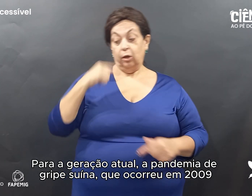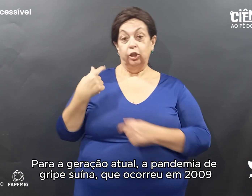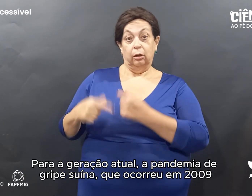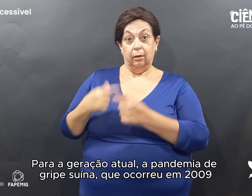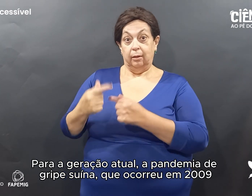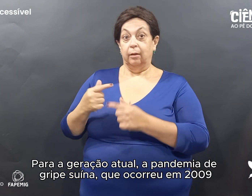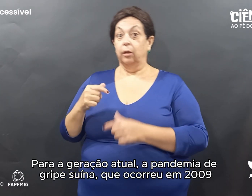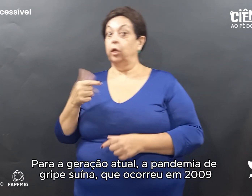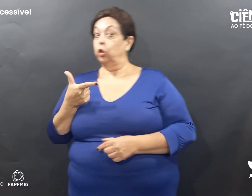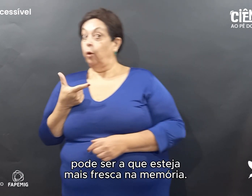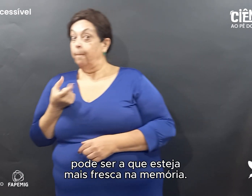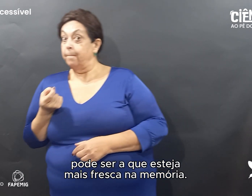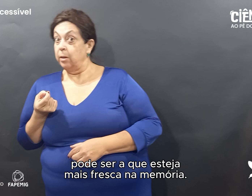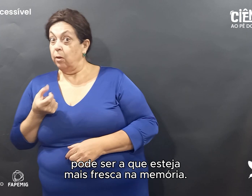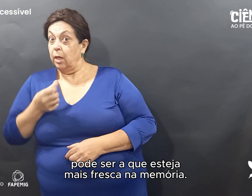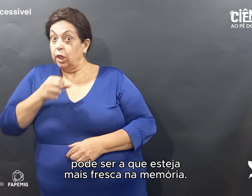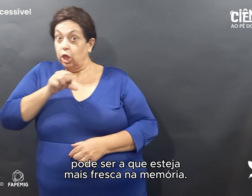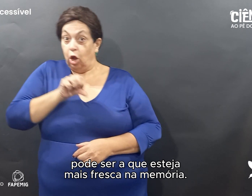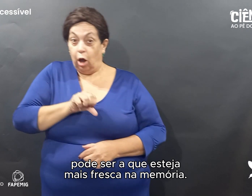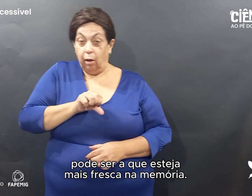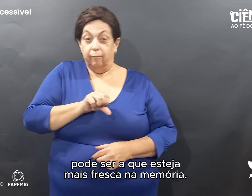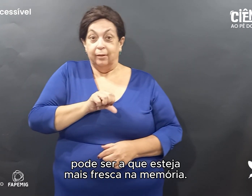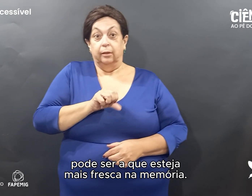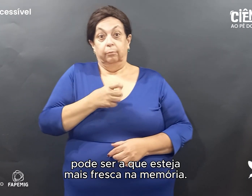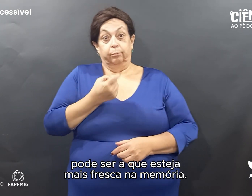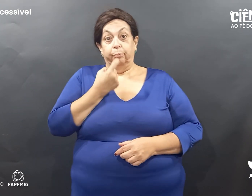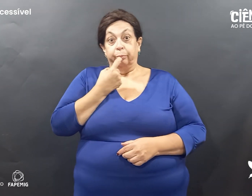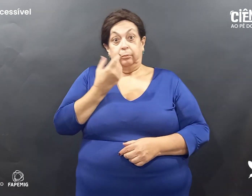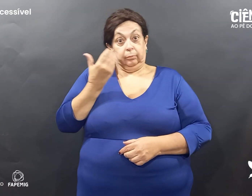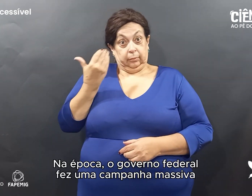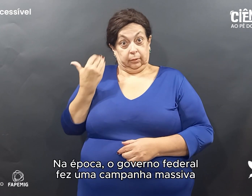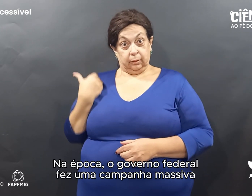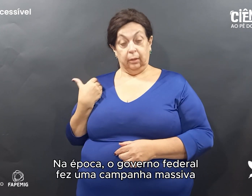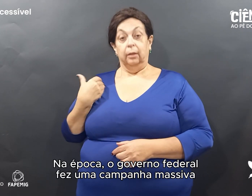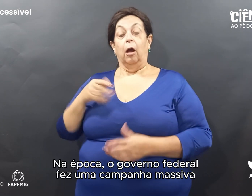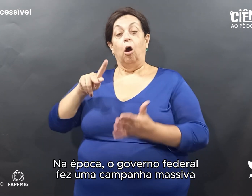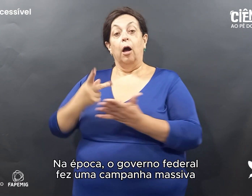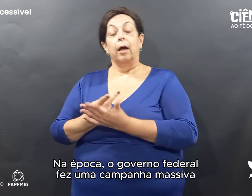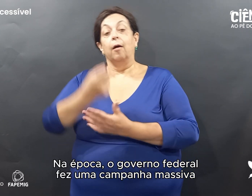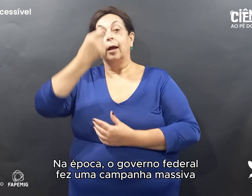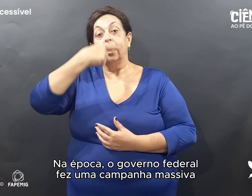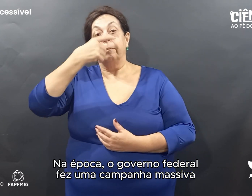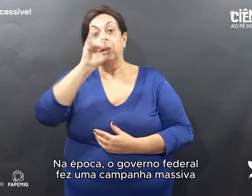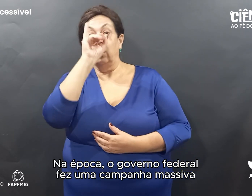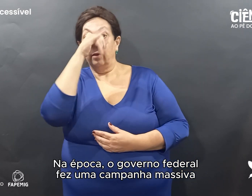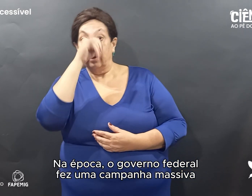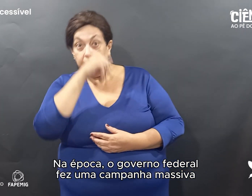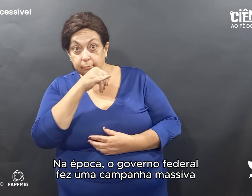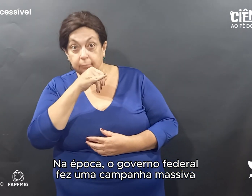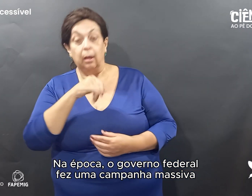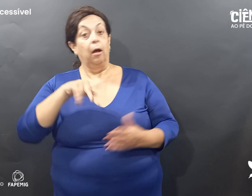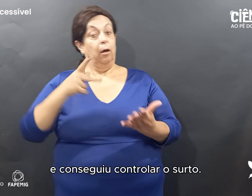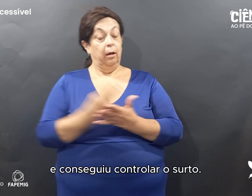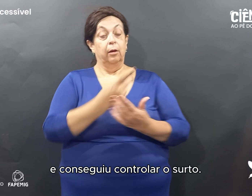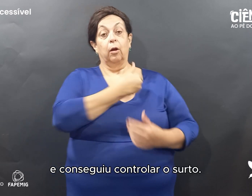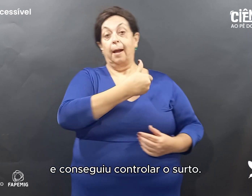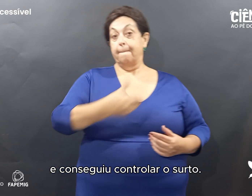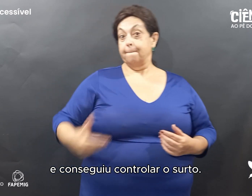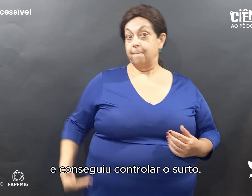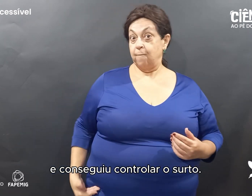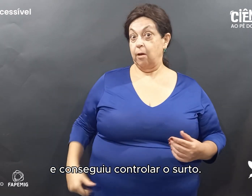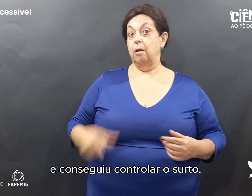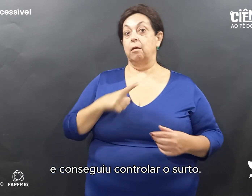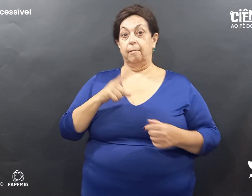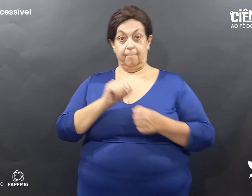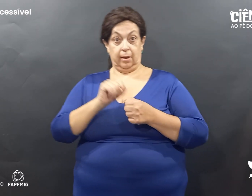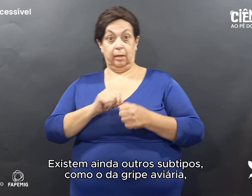suína que ocorreu em 2009 pode ser a que esteja mais fresca na memória. Na época, o governo federal fez uma campanha massiva e conseguiu